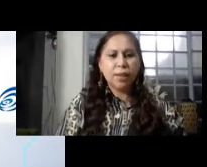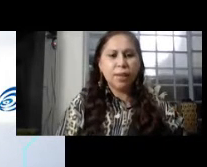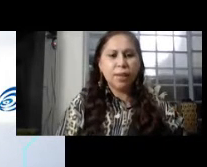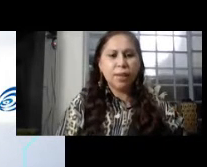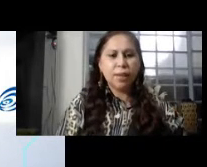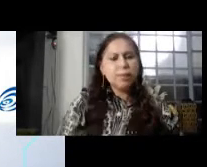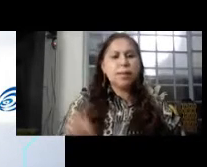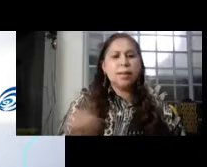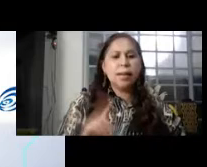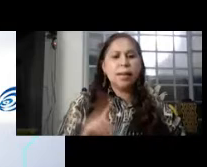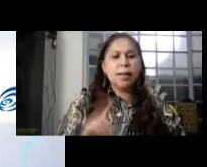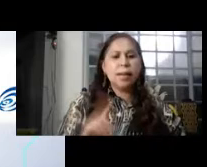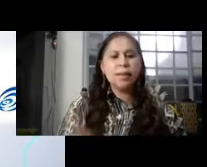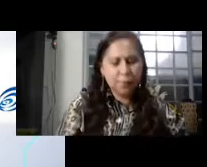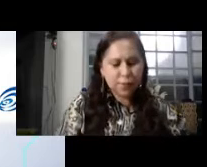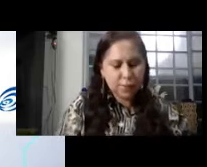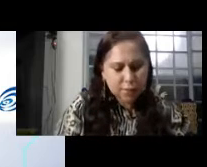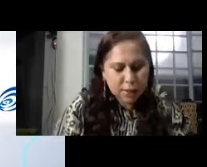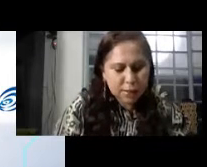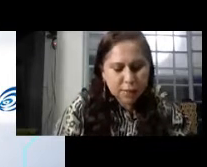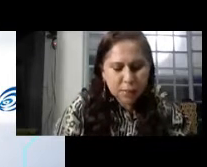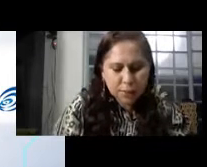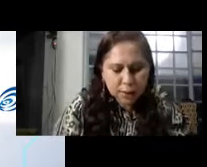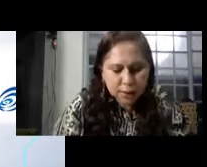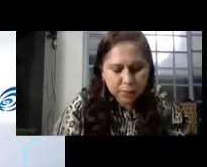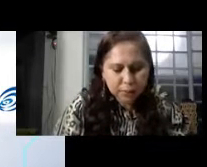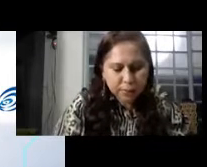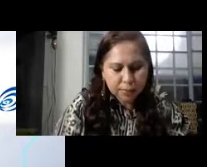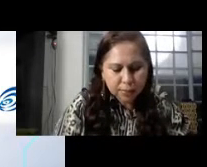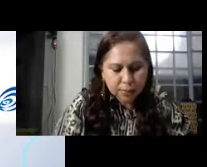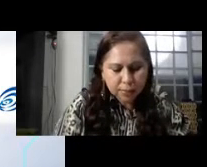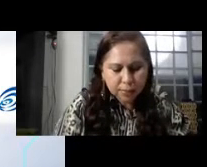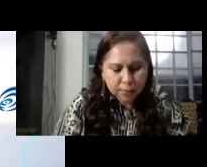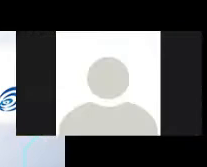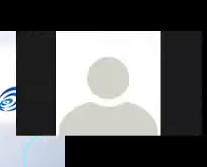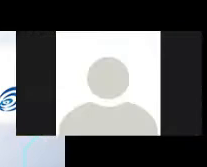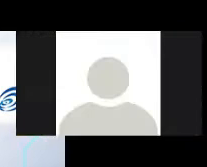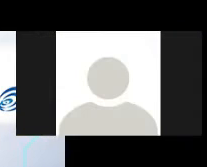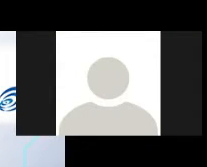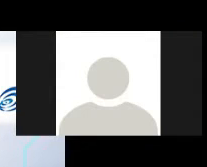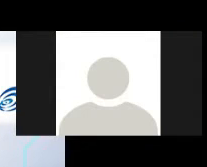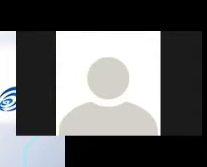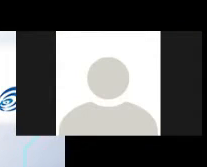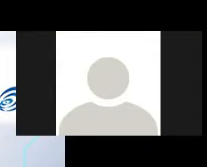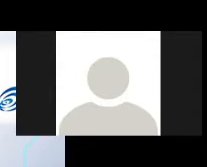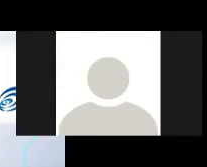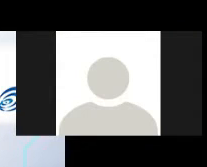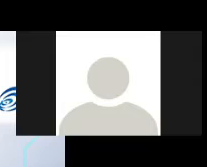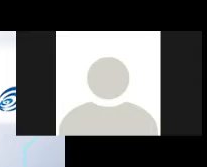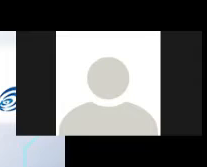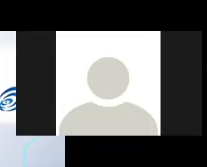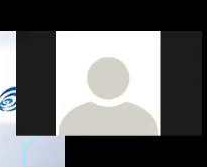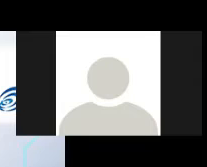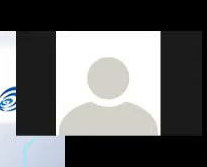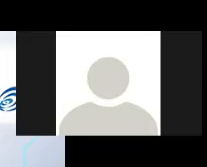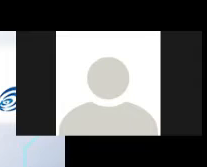nas estruturas negativas, né? No terceiro pontinho. Como é a posição de mão de amanhã, professora?